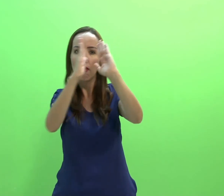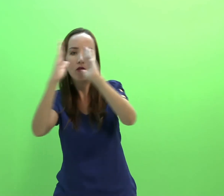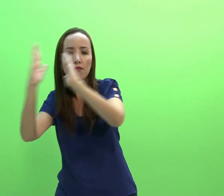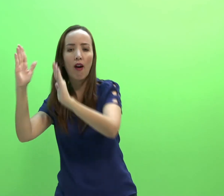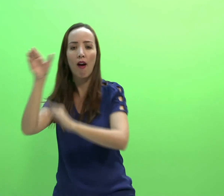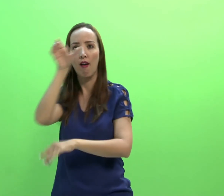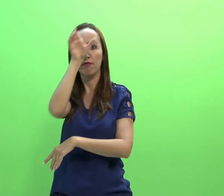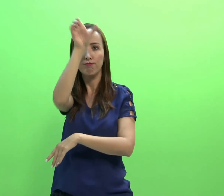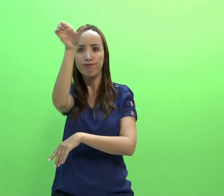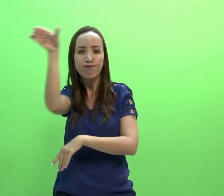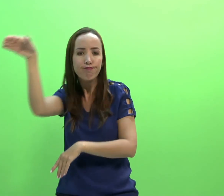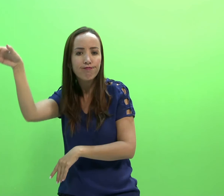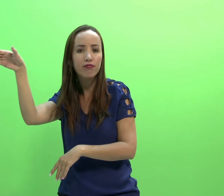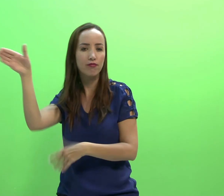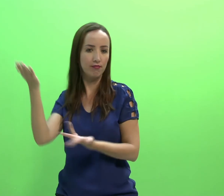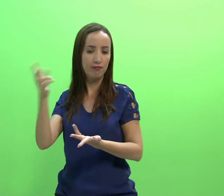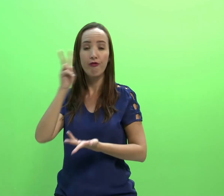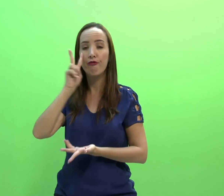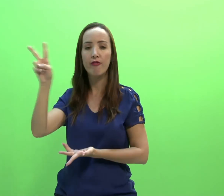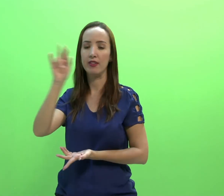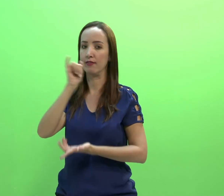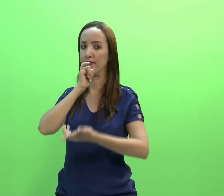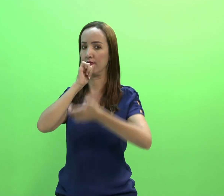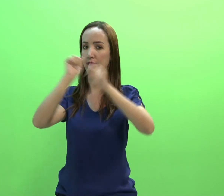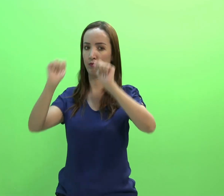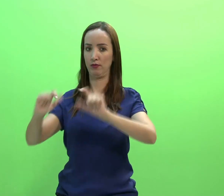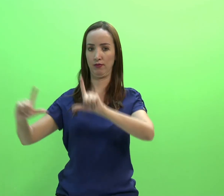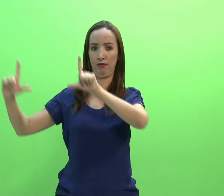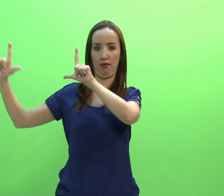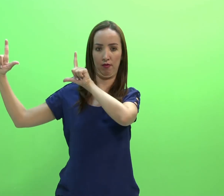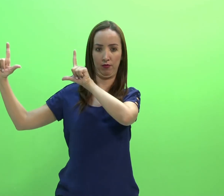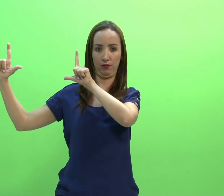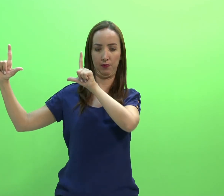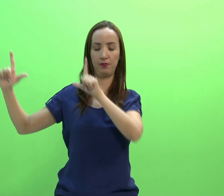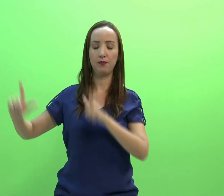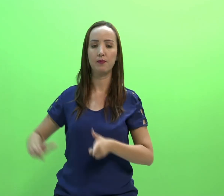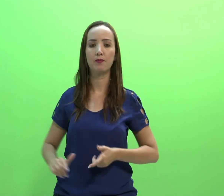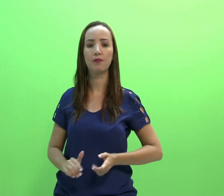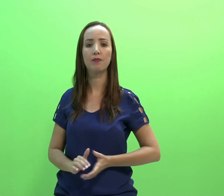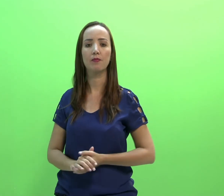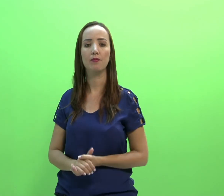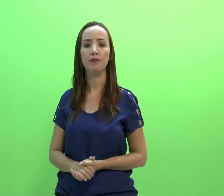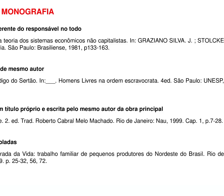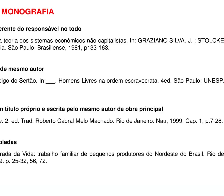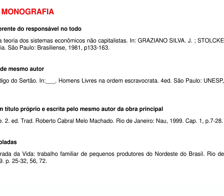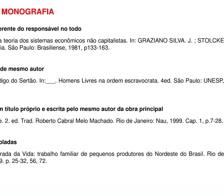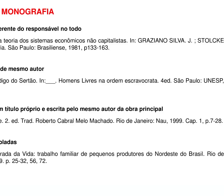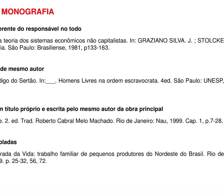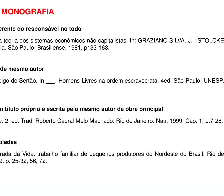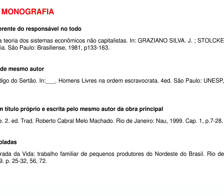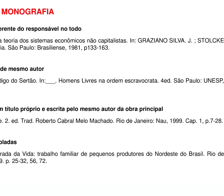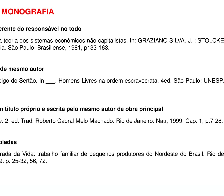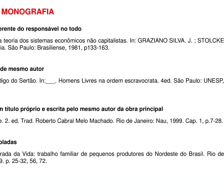as normas específicas para dicionário, dentre outros. Veja agora.